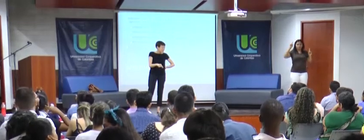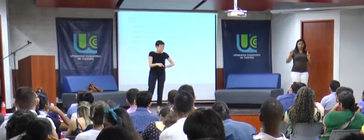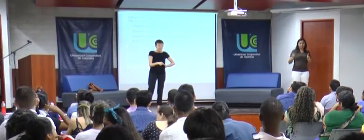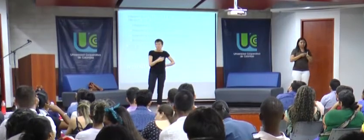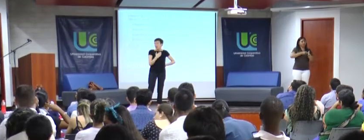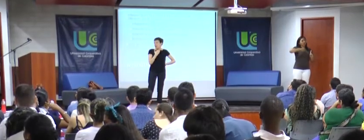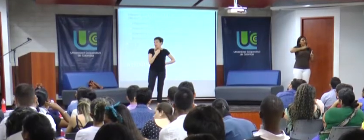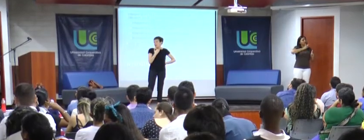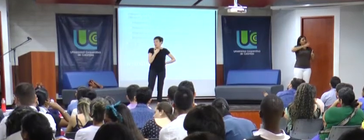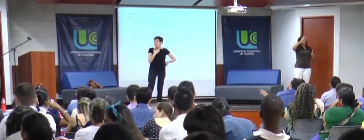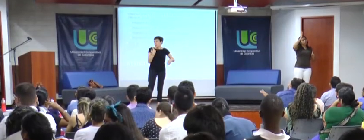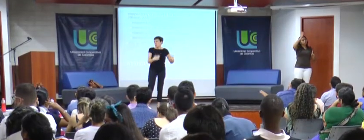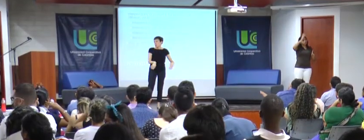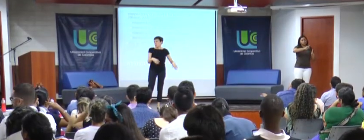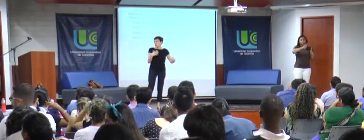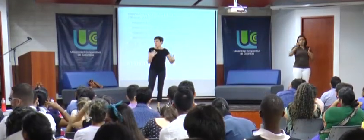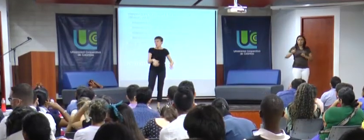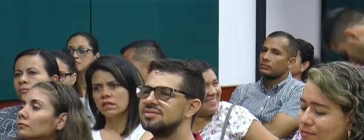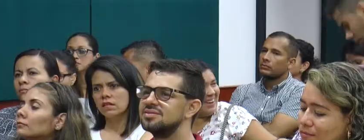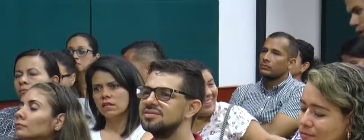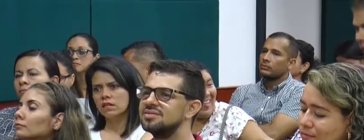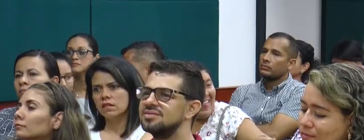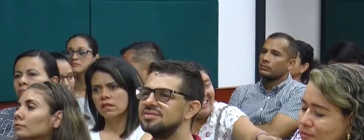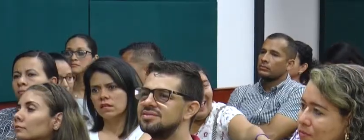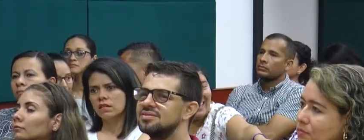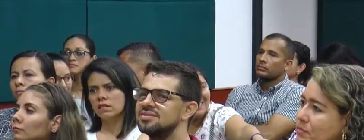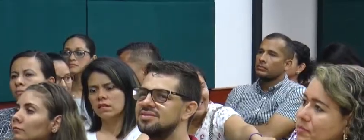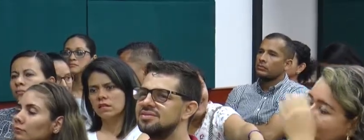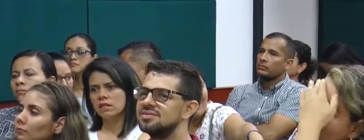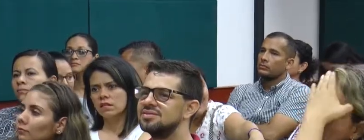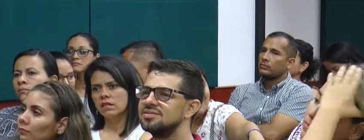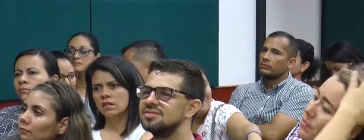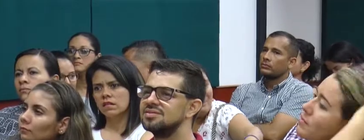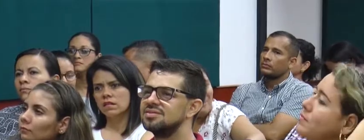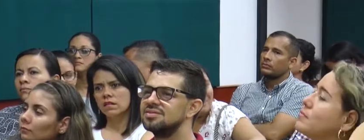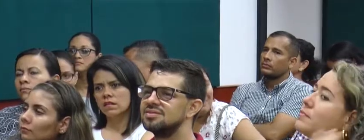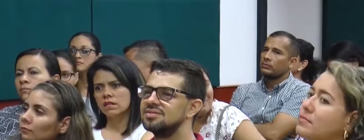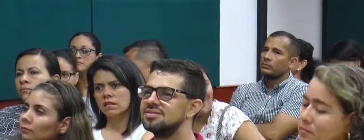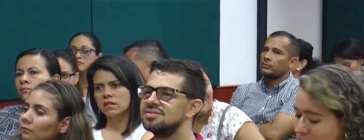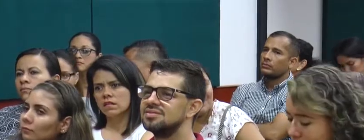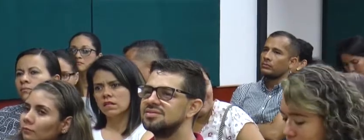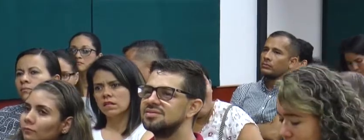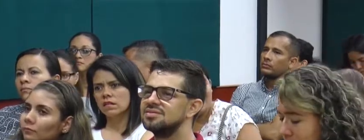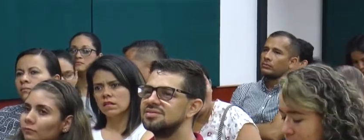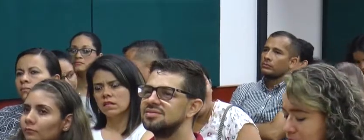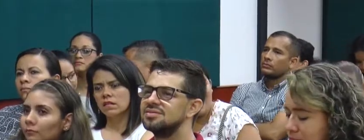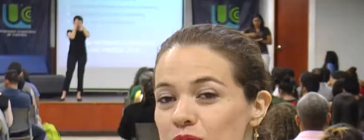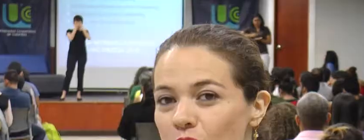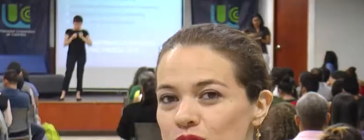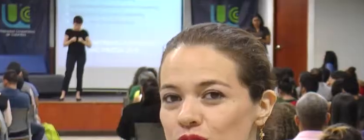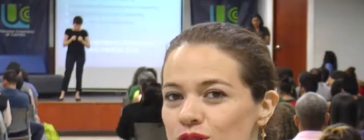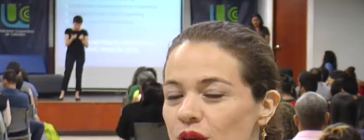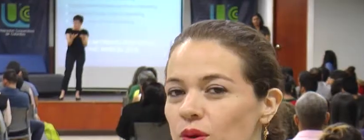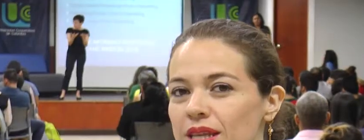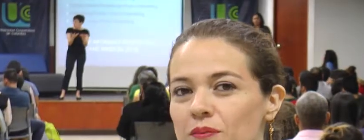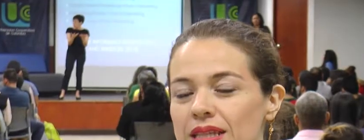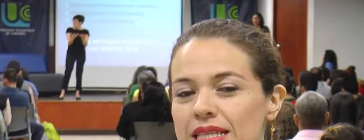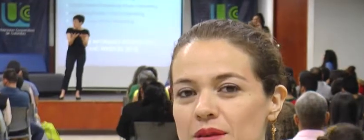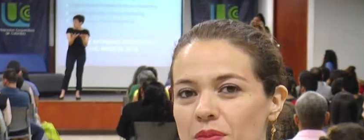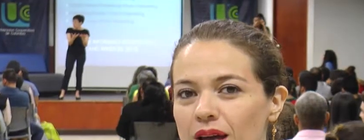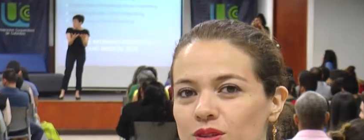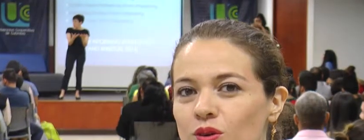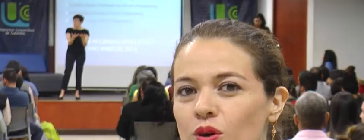Se realizó en la Universidad Cooperativa de Colombia el primer simposio internacional de inclusión, un desafío desde el enfoque de derechos. En este simposio se